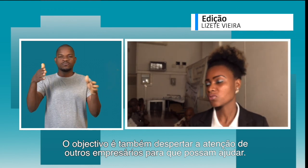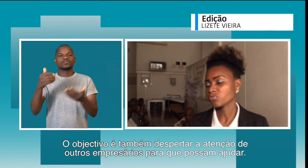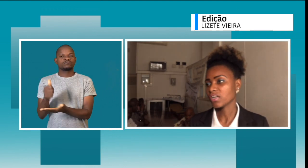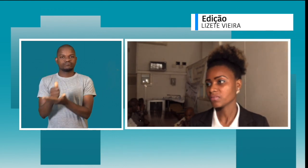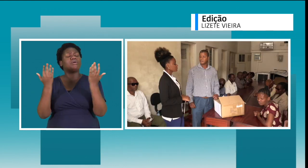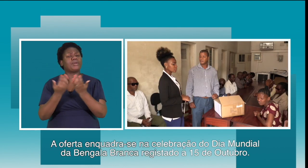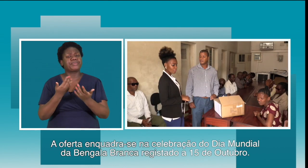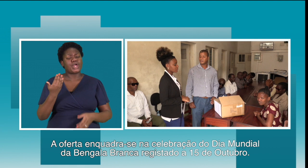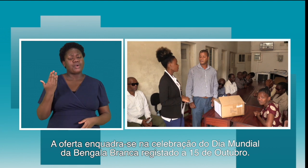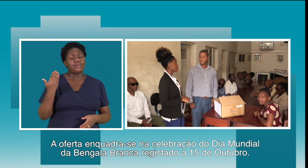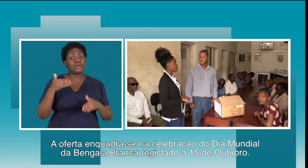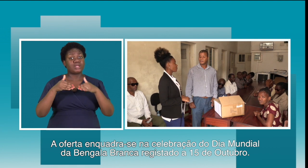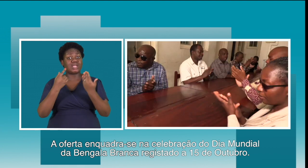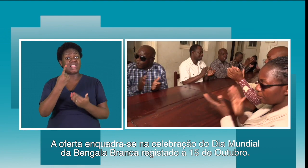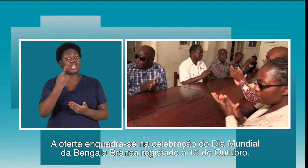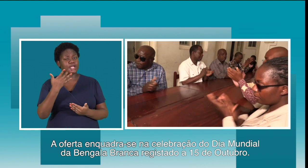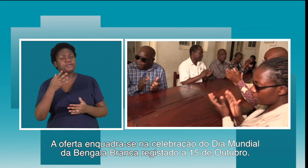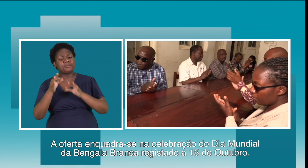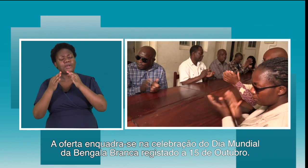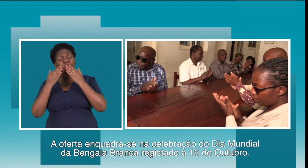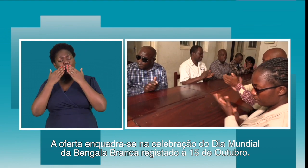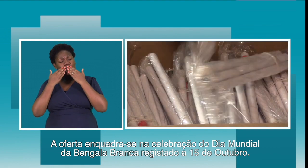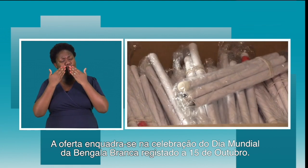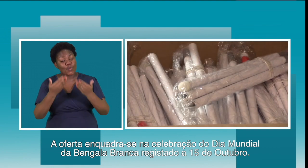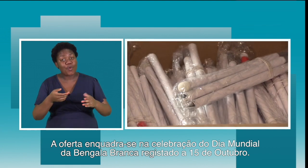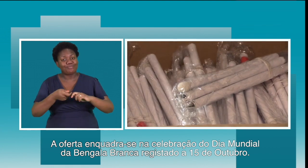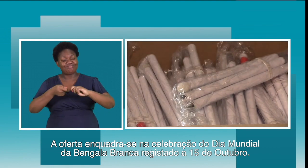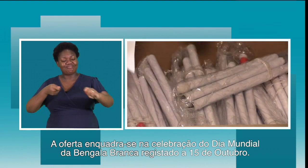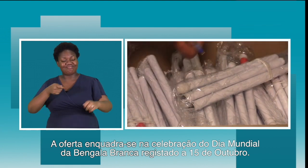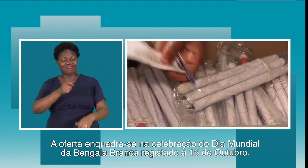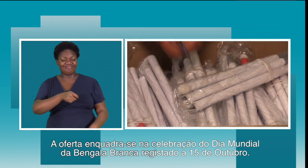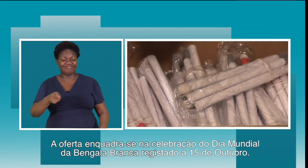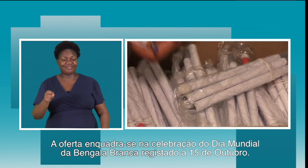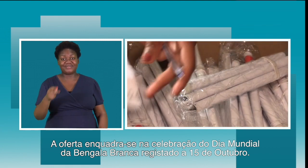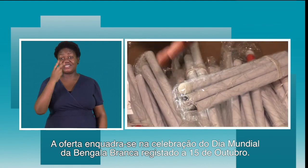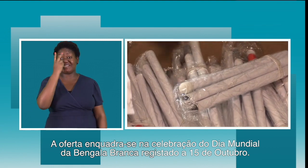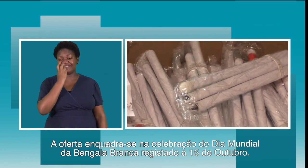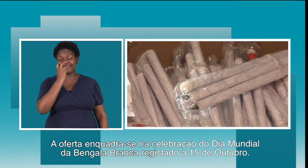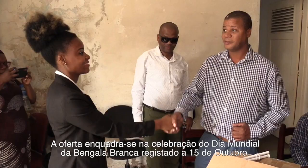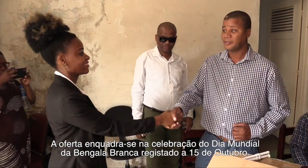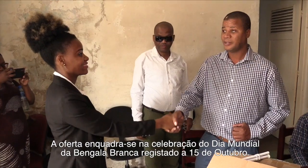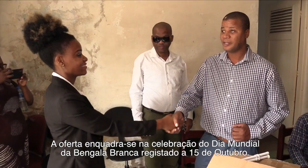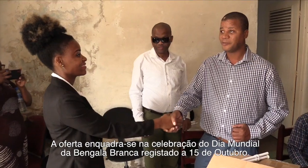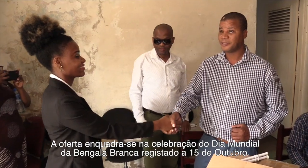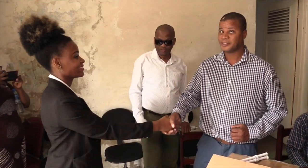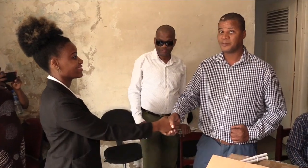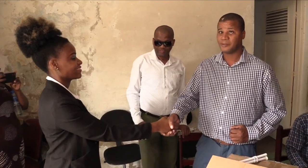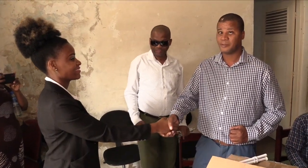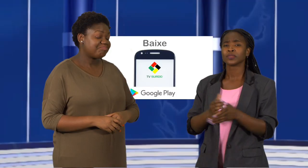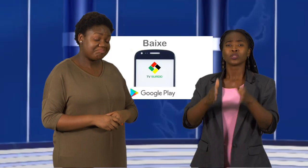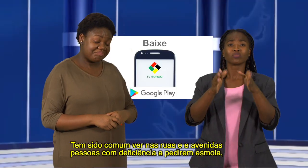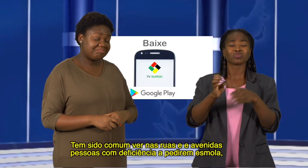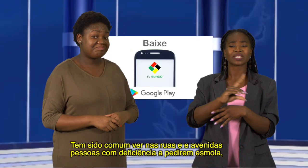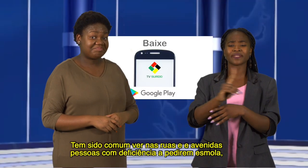A oferta enquadra-se na celebração do Dia Mundial da Bengala Branca, registrada a 15 de outubro.